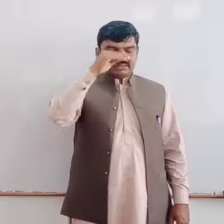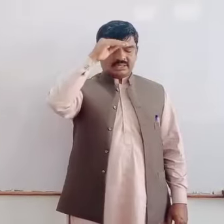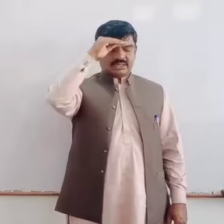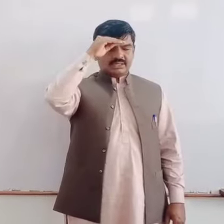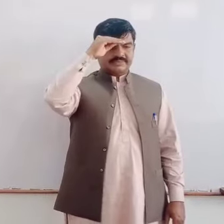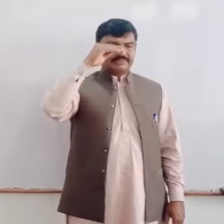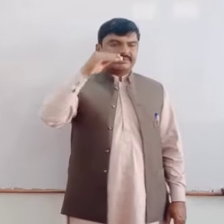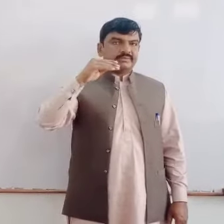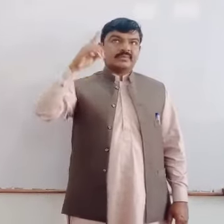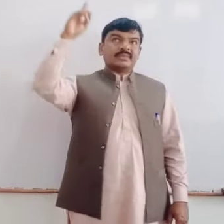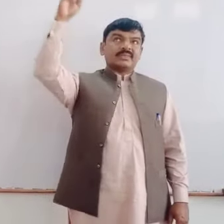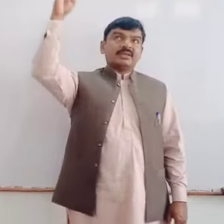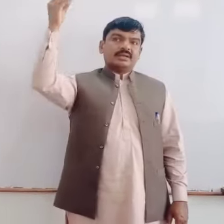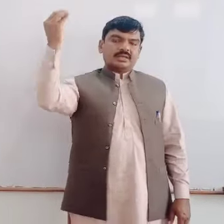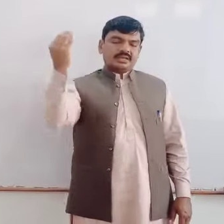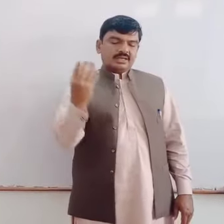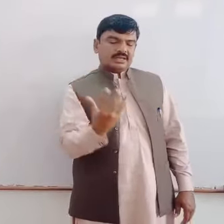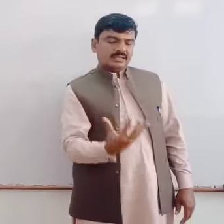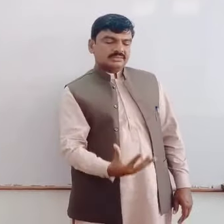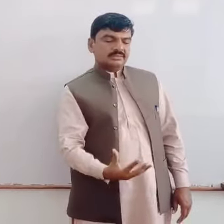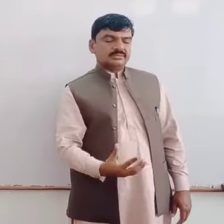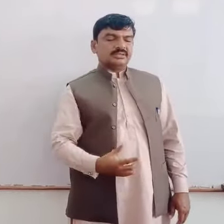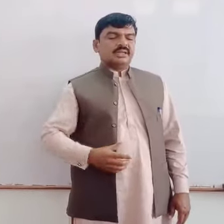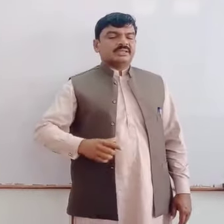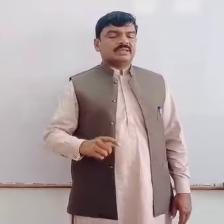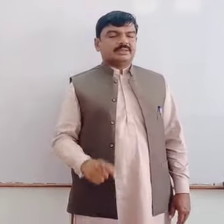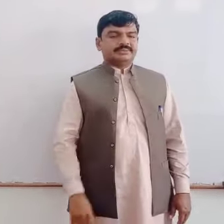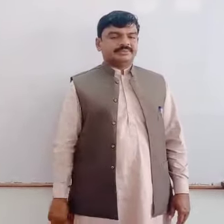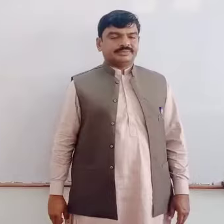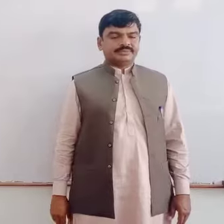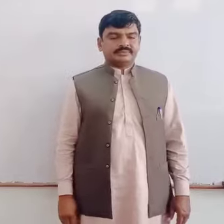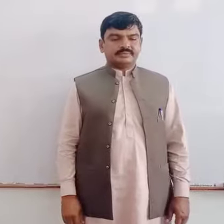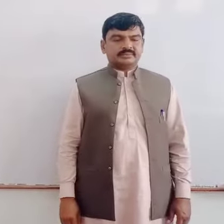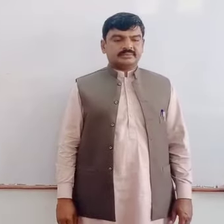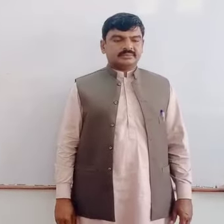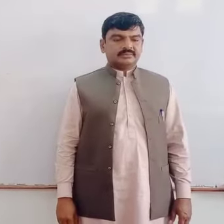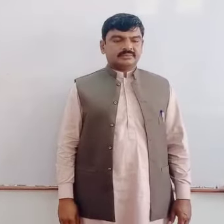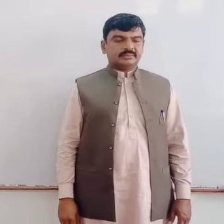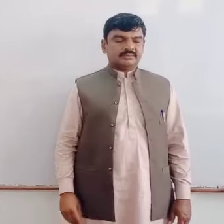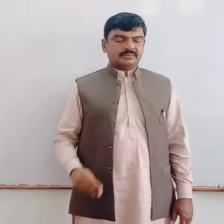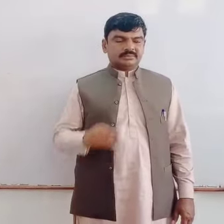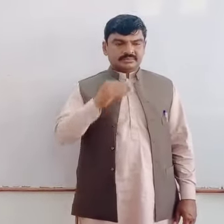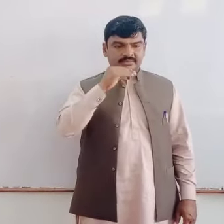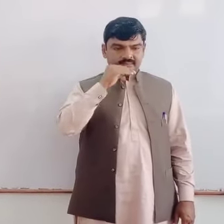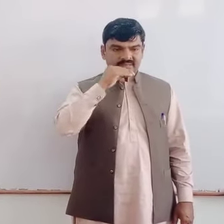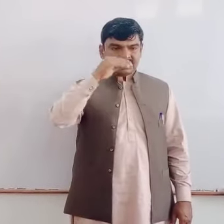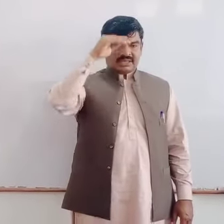حضرت علیہ السلام آدم علیہ السلام حضرت حوا